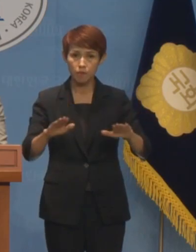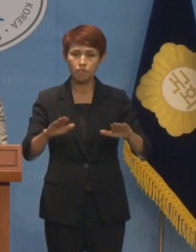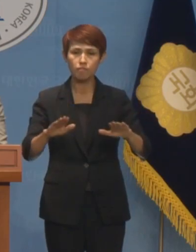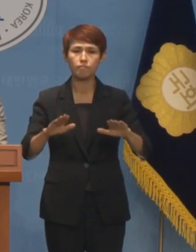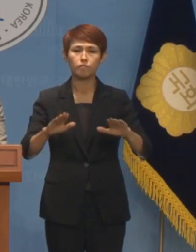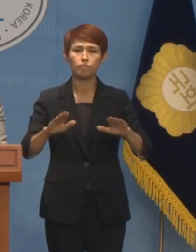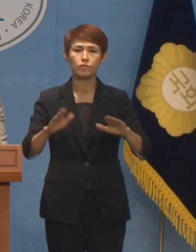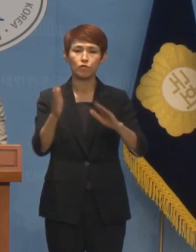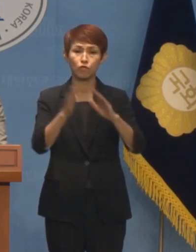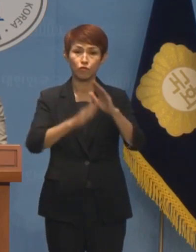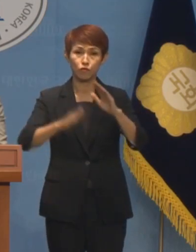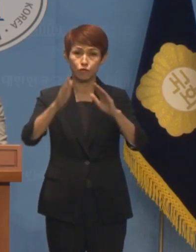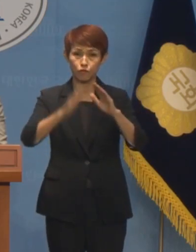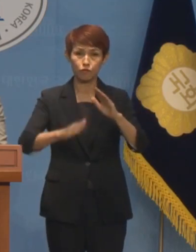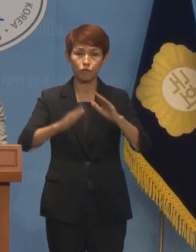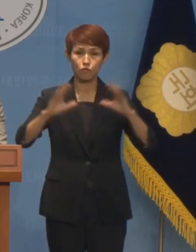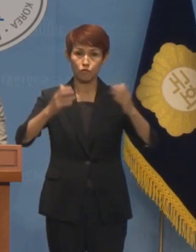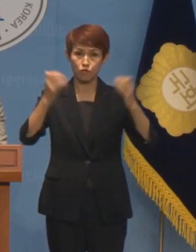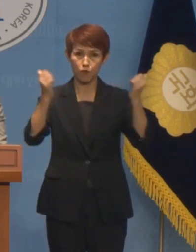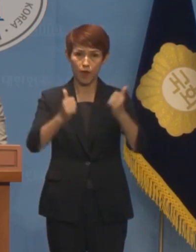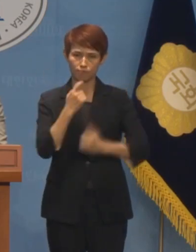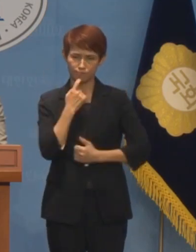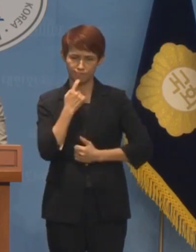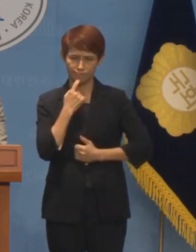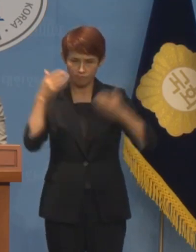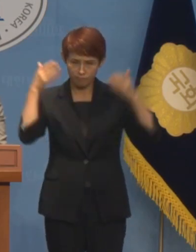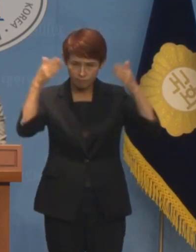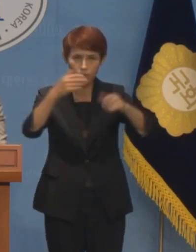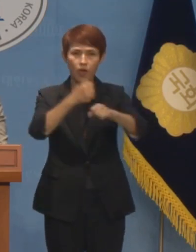정기국회에 사즉생의 각오로 임하겠습니다.